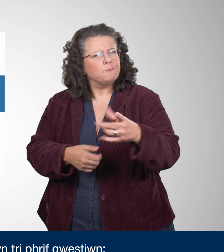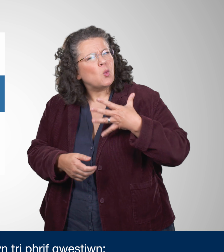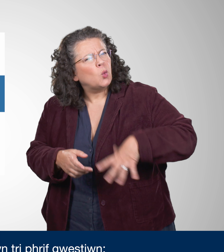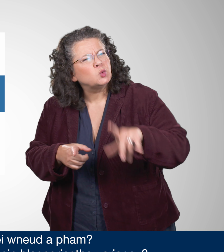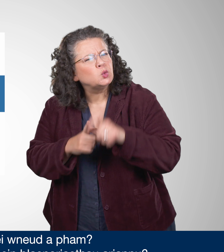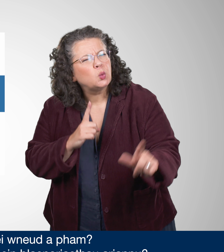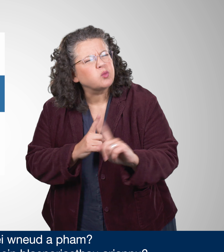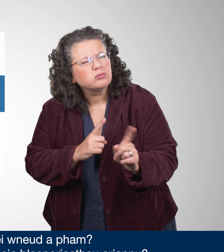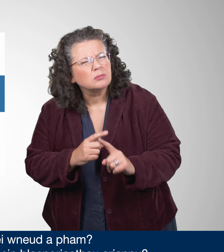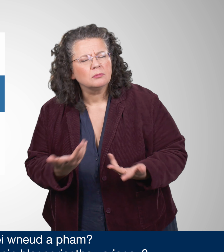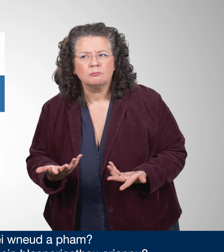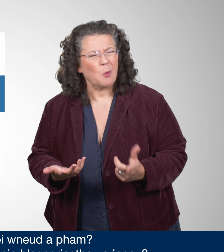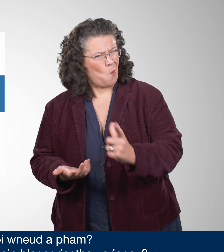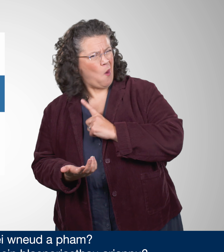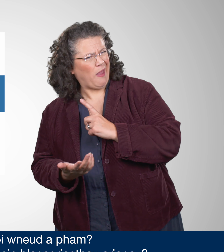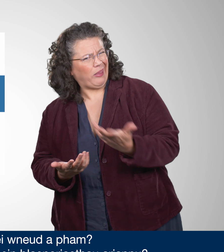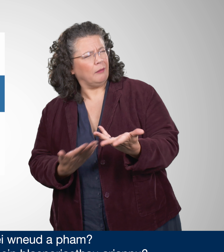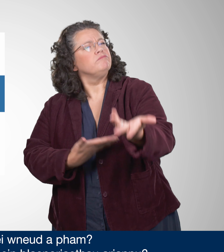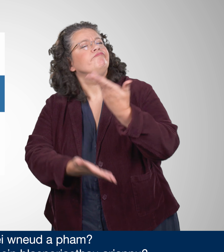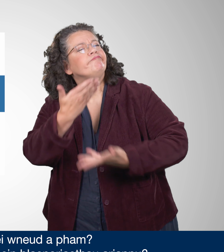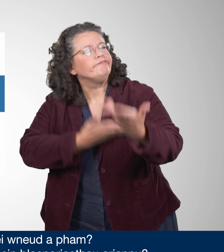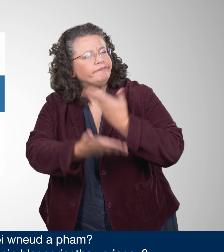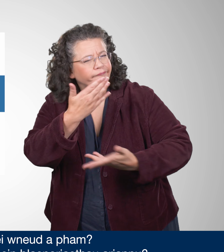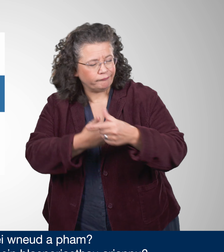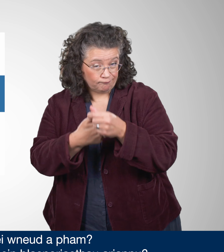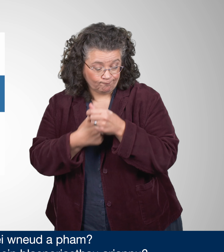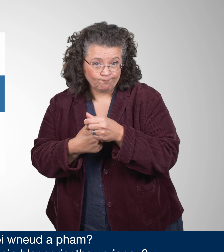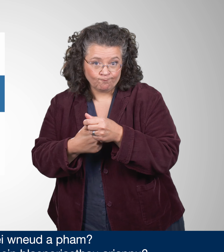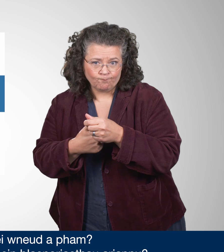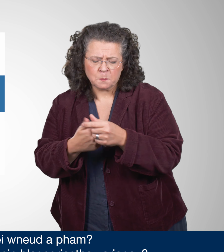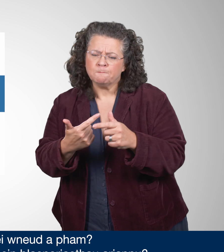Beth ydych chi eisiau ei wneud a pham?